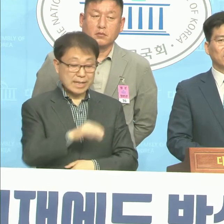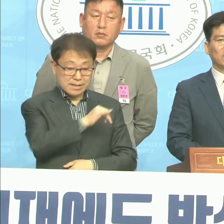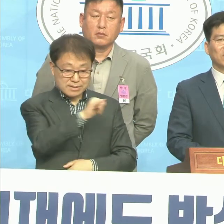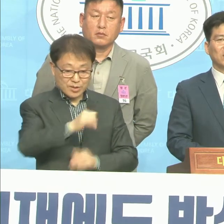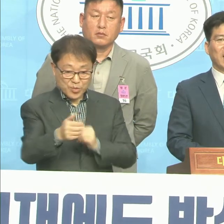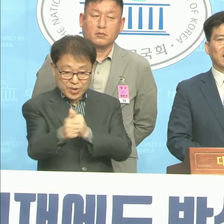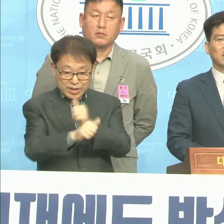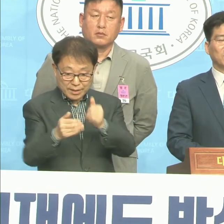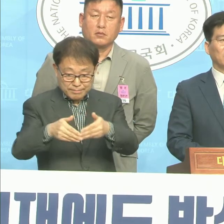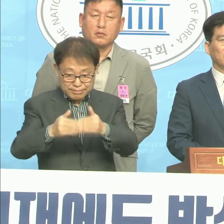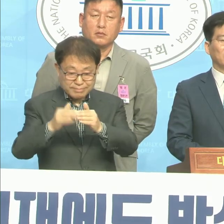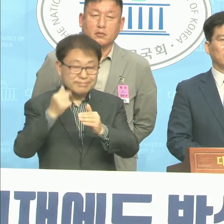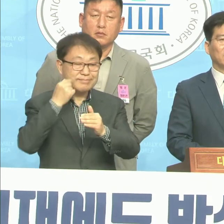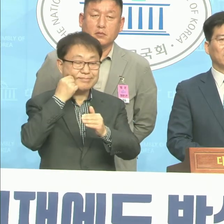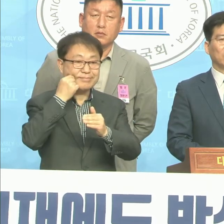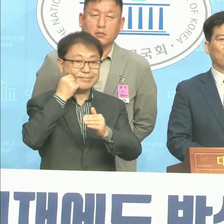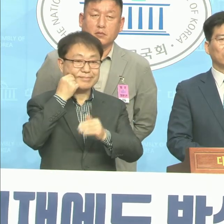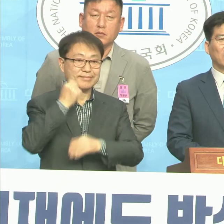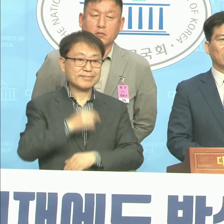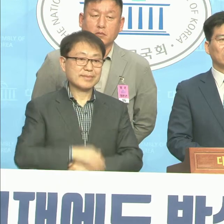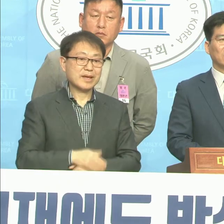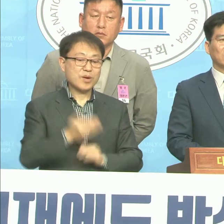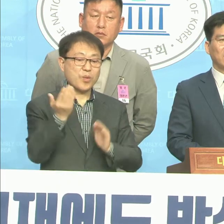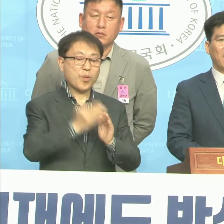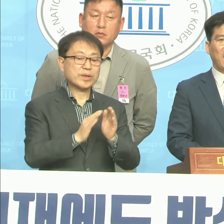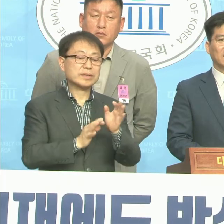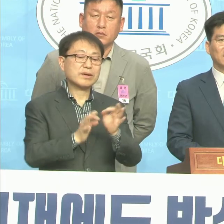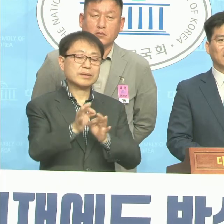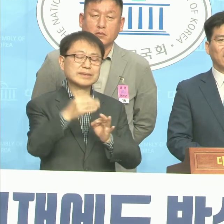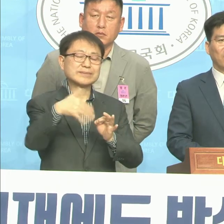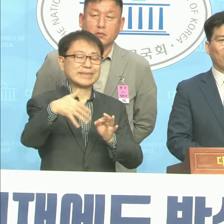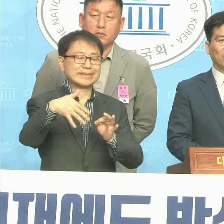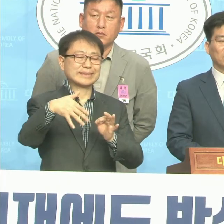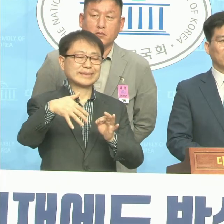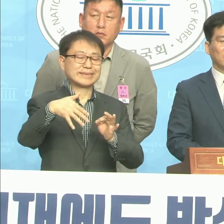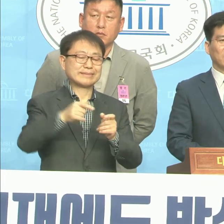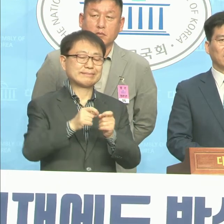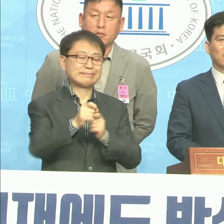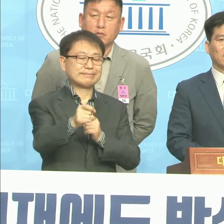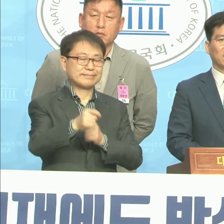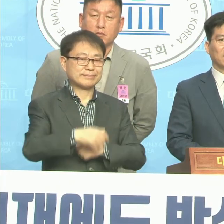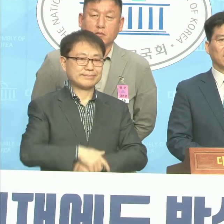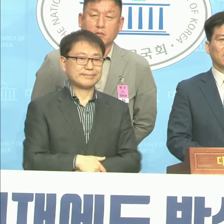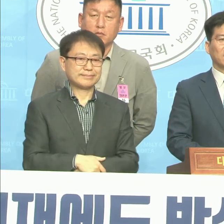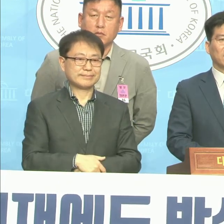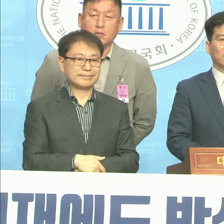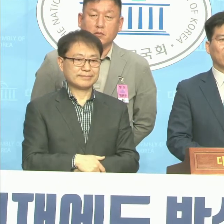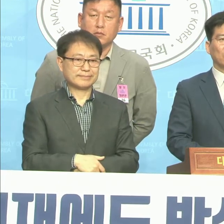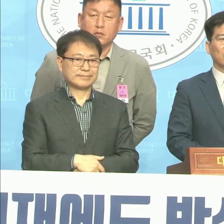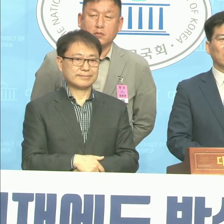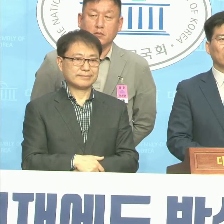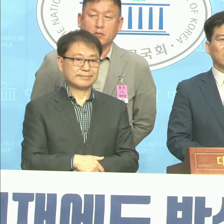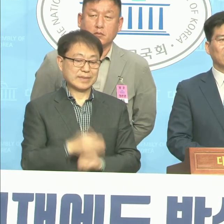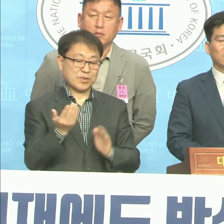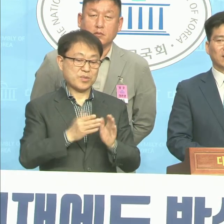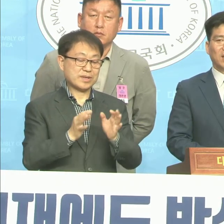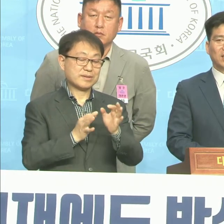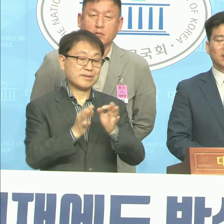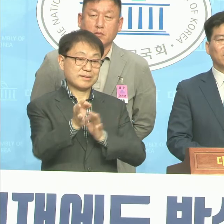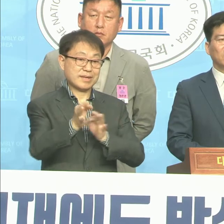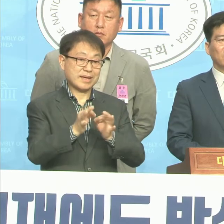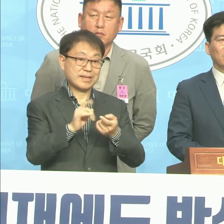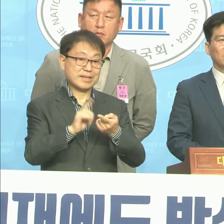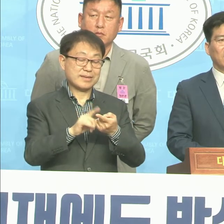설치되지 않았습니다 공정한 경제는 아직 멀었습니다 공정한 경제는